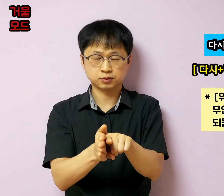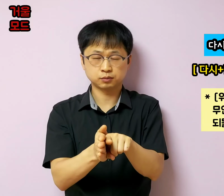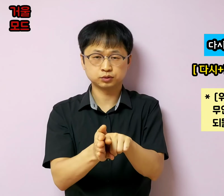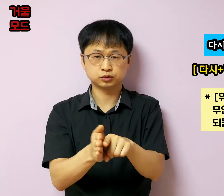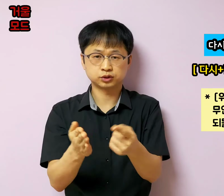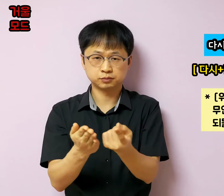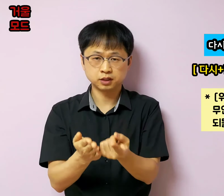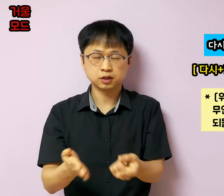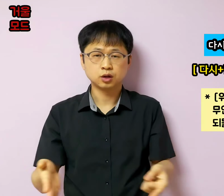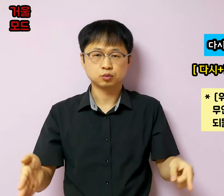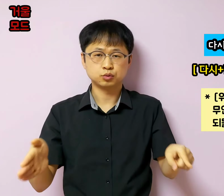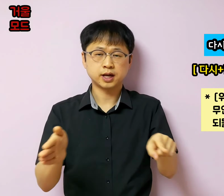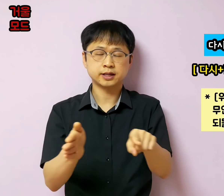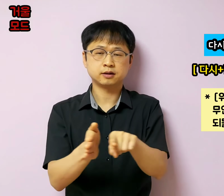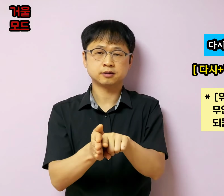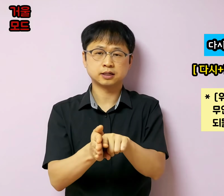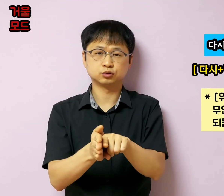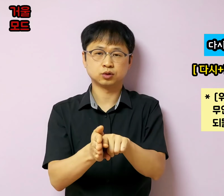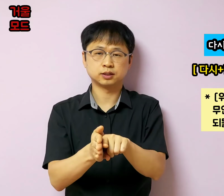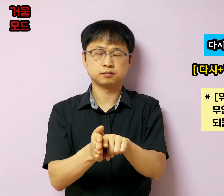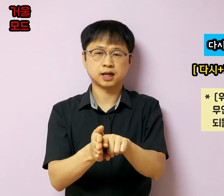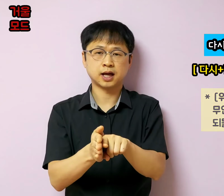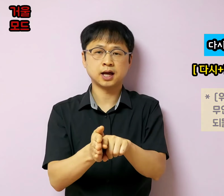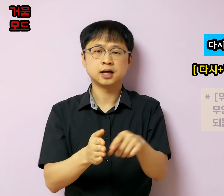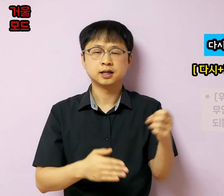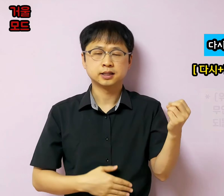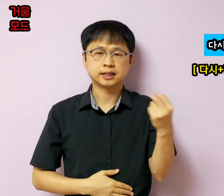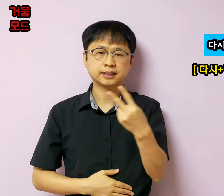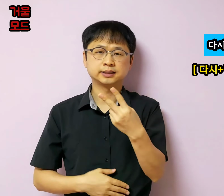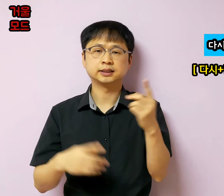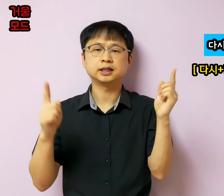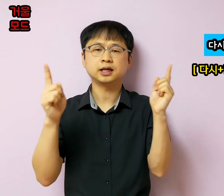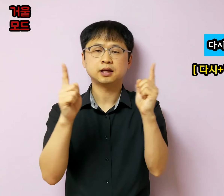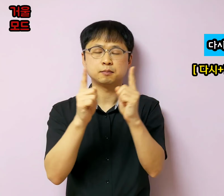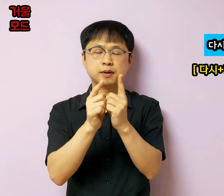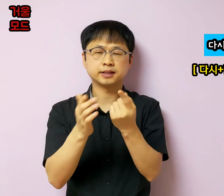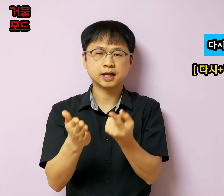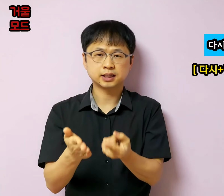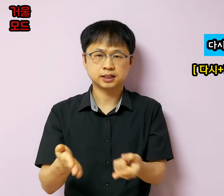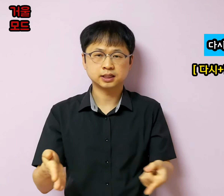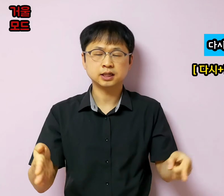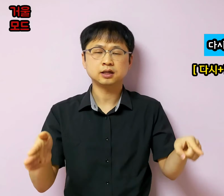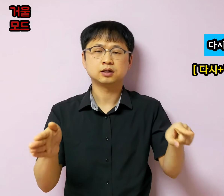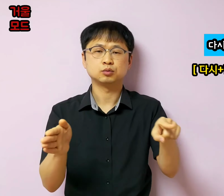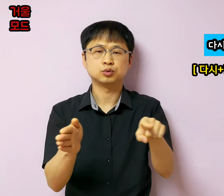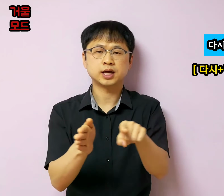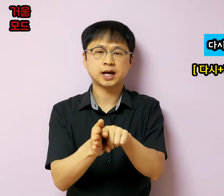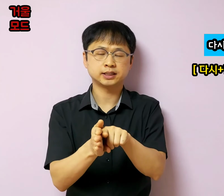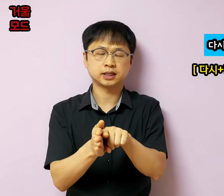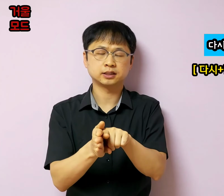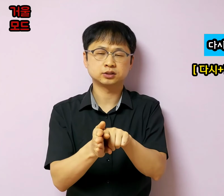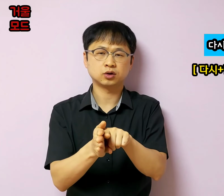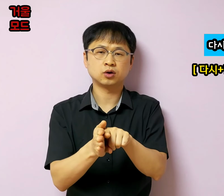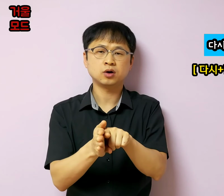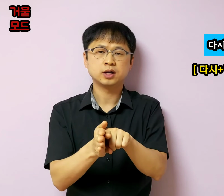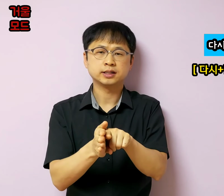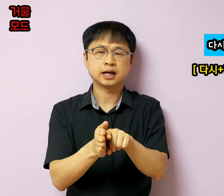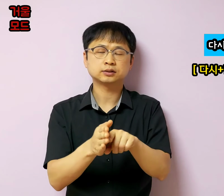손바닥에 붙여주시면 위하여 라는 수어가 됩니다. 다시 만나기 위한이 되겠죠.